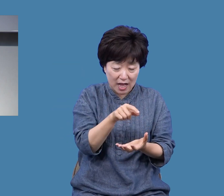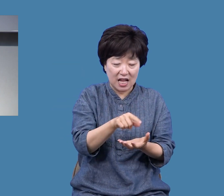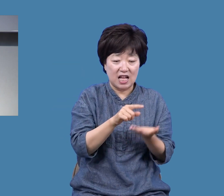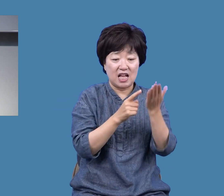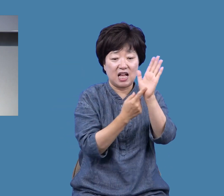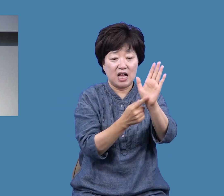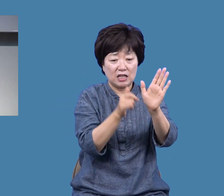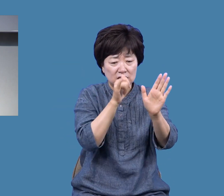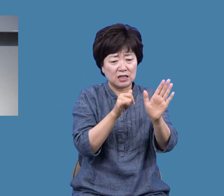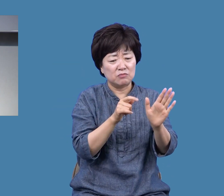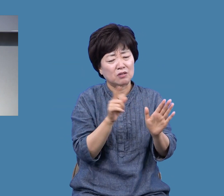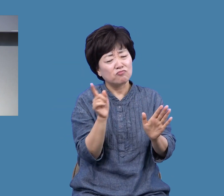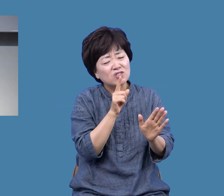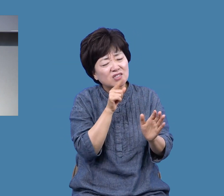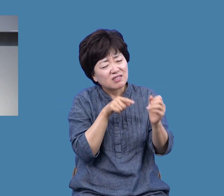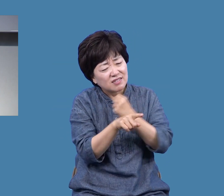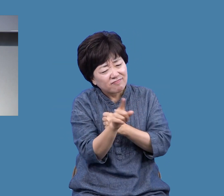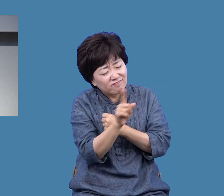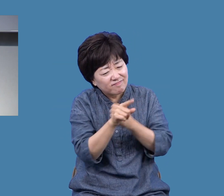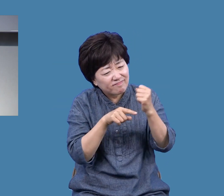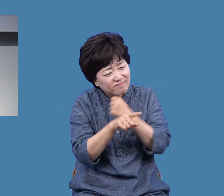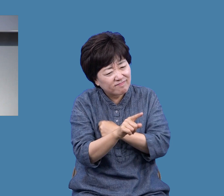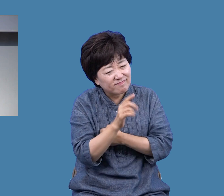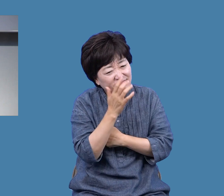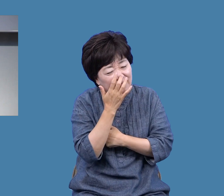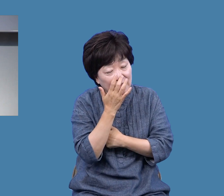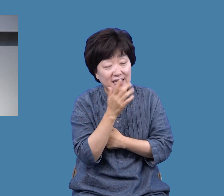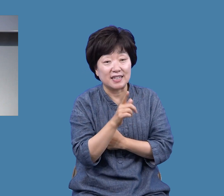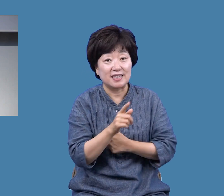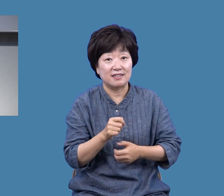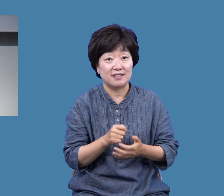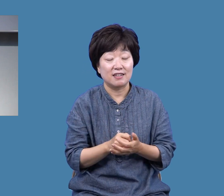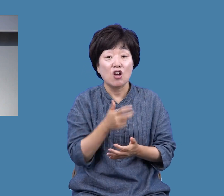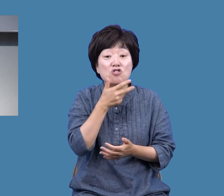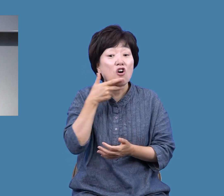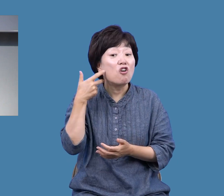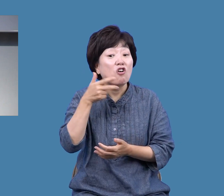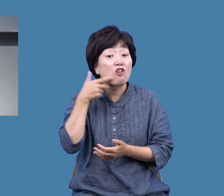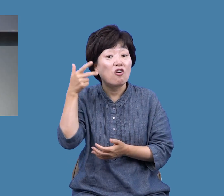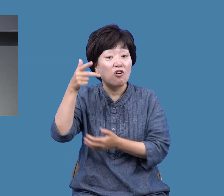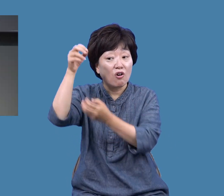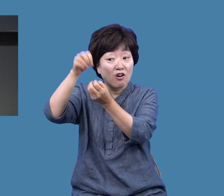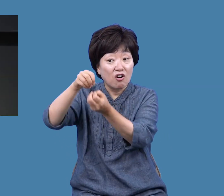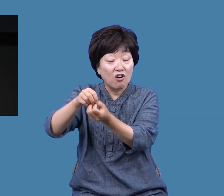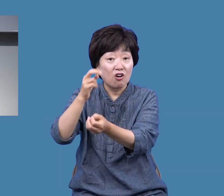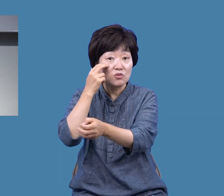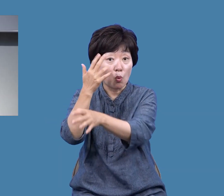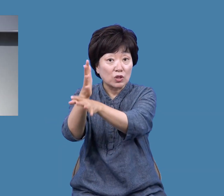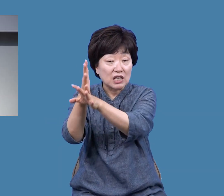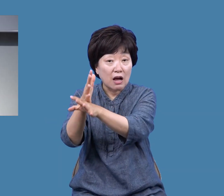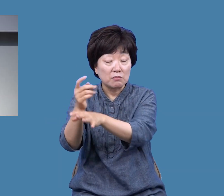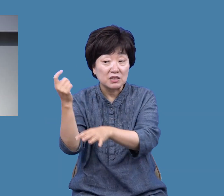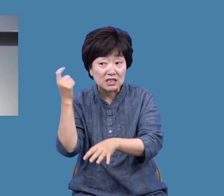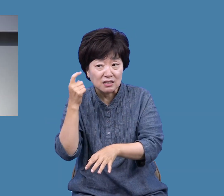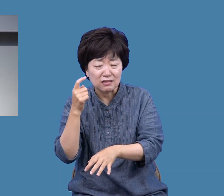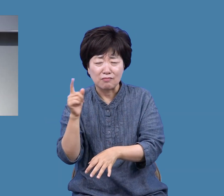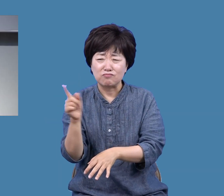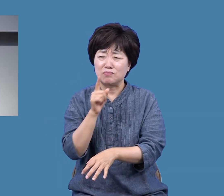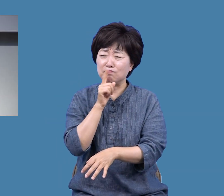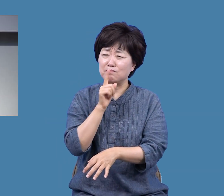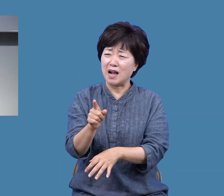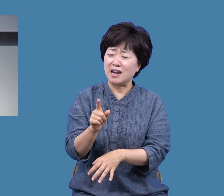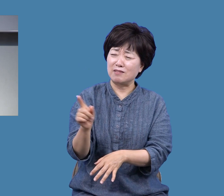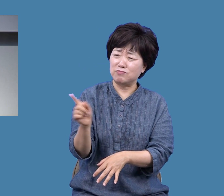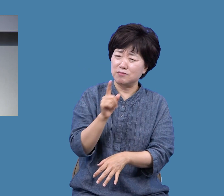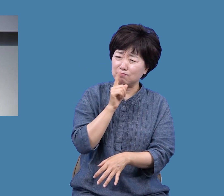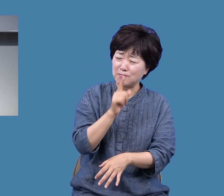읽으면 무슨 말인지 금방 안 와닿지요. 그래서 여러분 뭐 영어로 된 농담 들을 때 못 웃는 거나 똑같은 거죠. 전 미국에 살면서 이 경험들은 너무